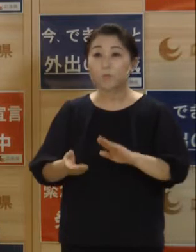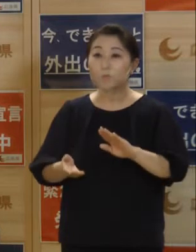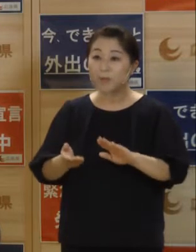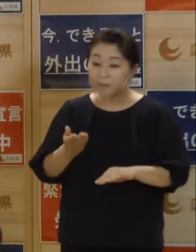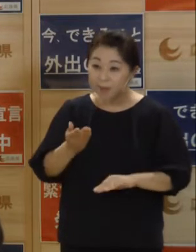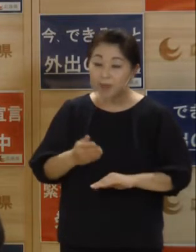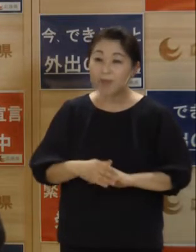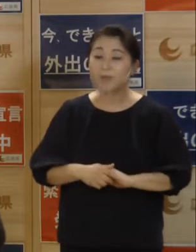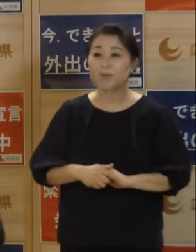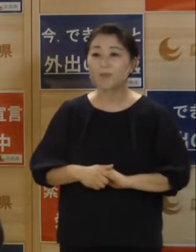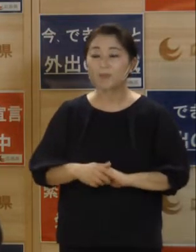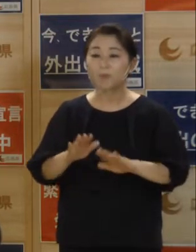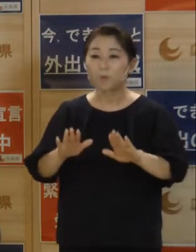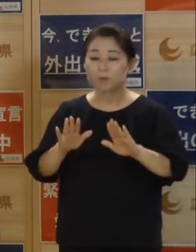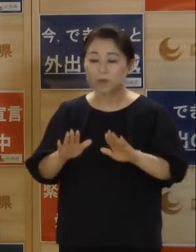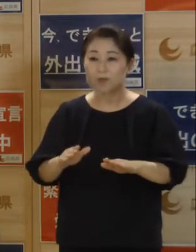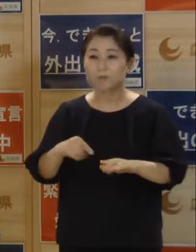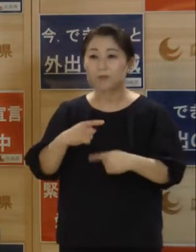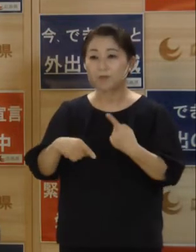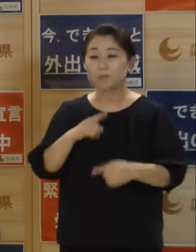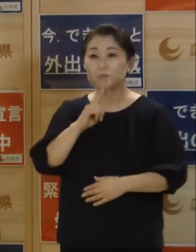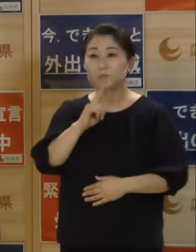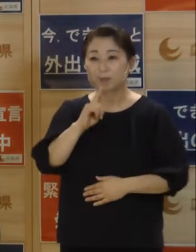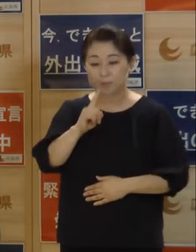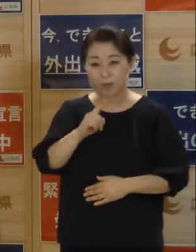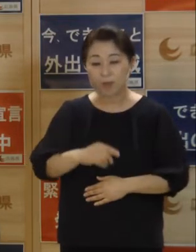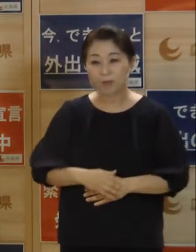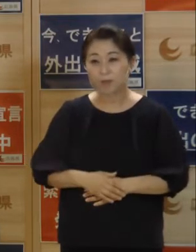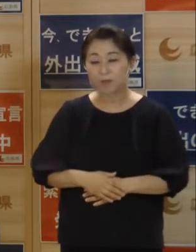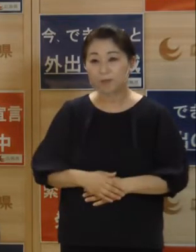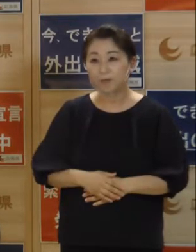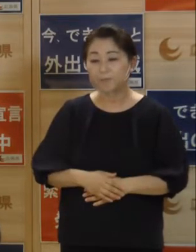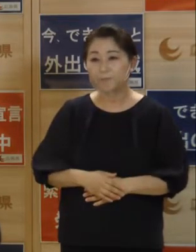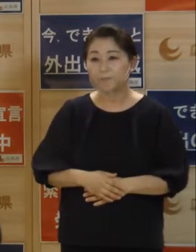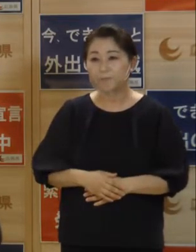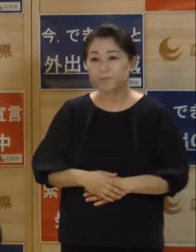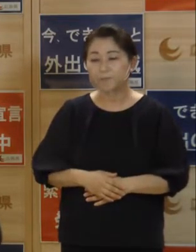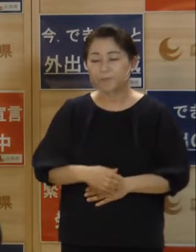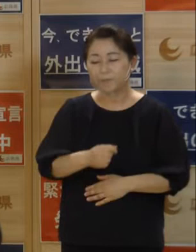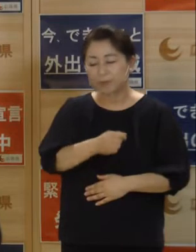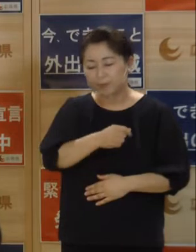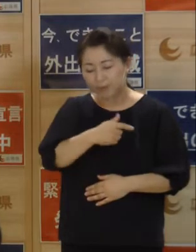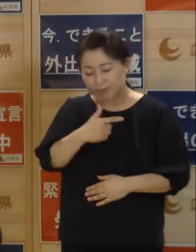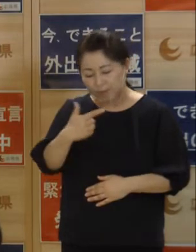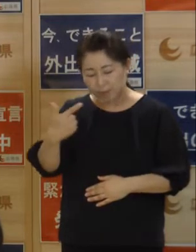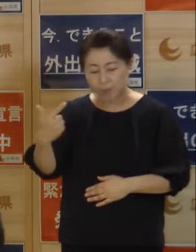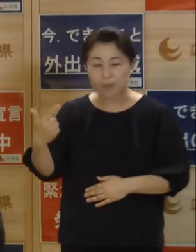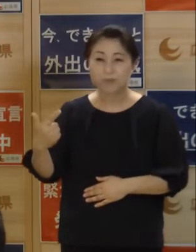今回の件で言えば、非常にこの大規模な